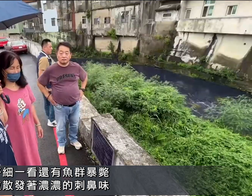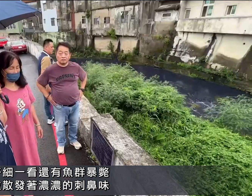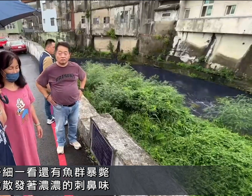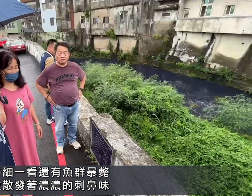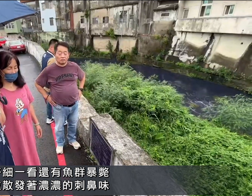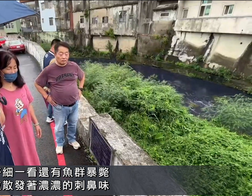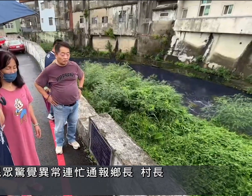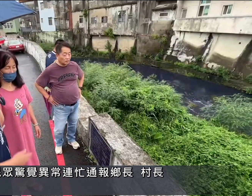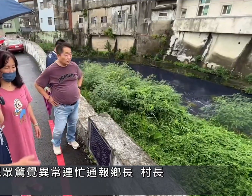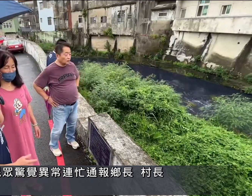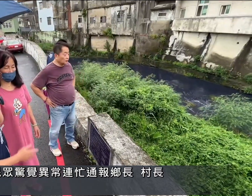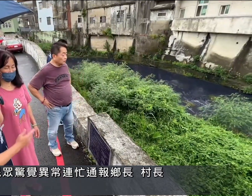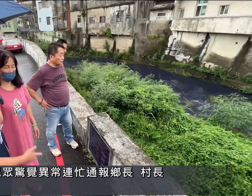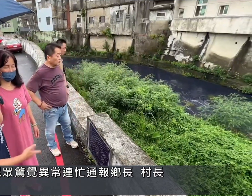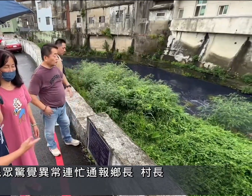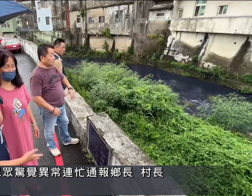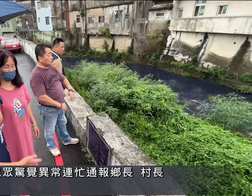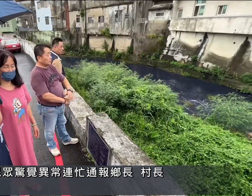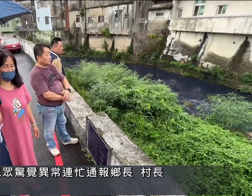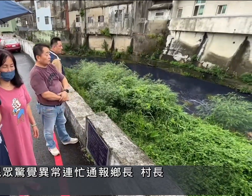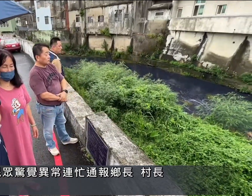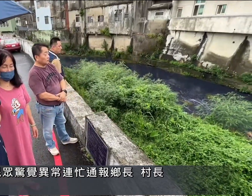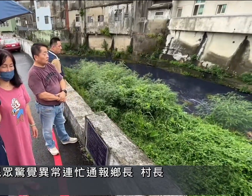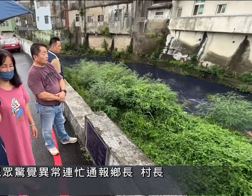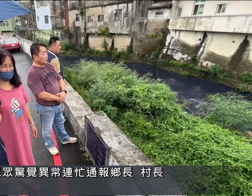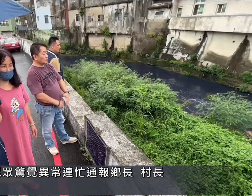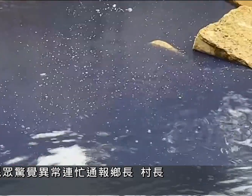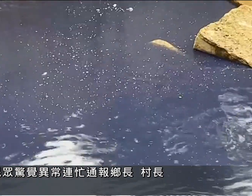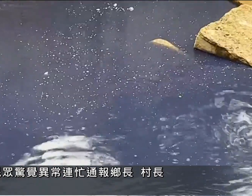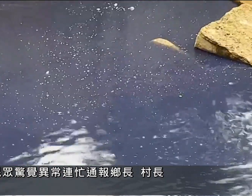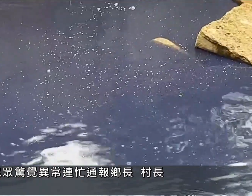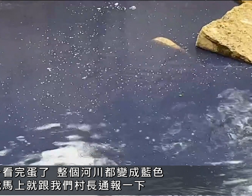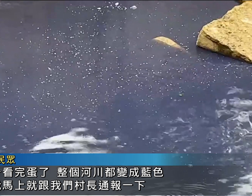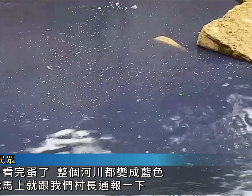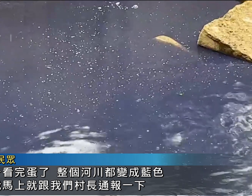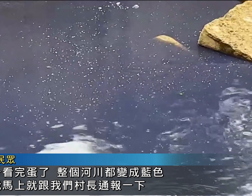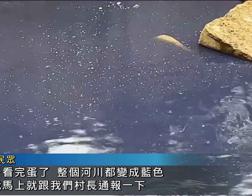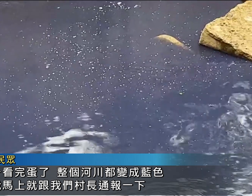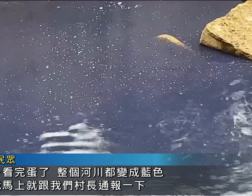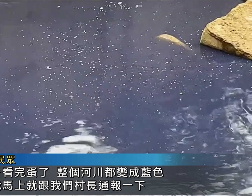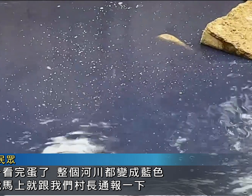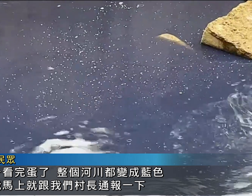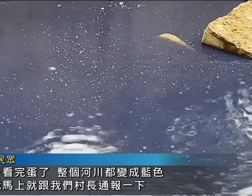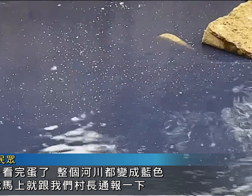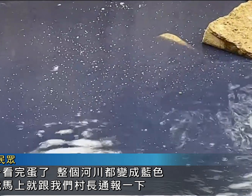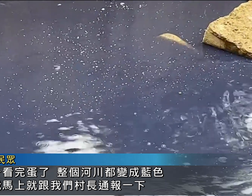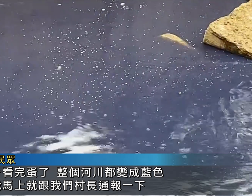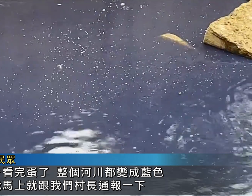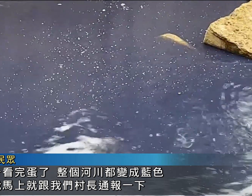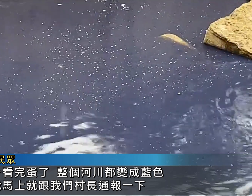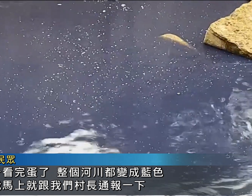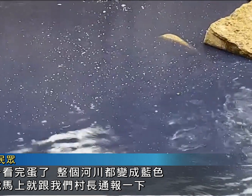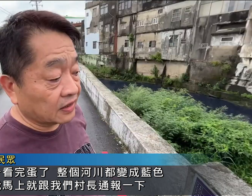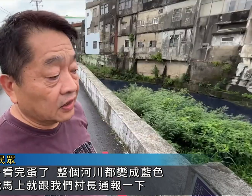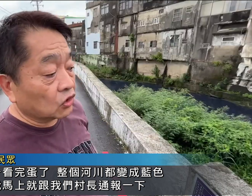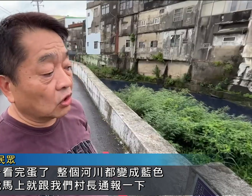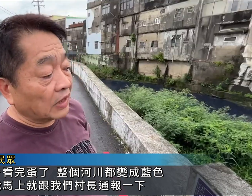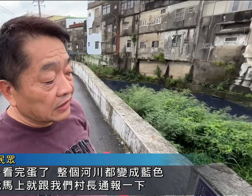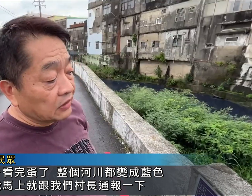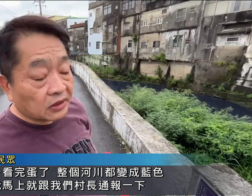民众惊觉异常，连忙通报乡长、村长。 他一看完蛋了，整个河川都变成蓝色了，所以马上就跟我